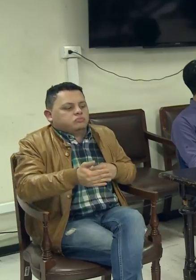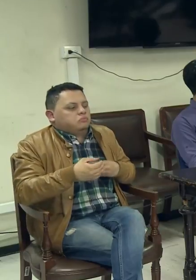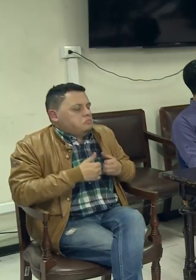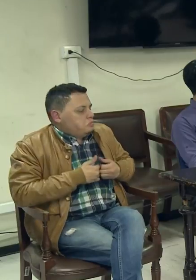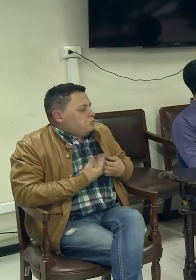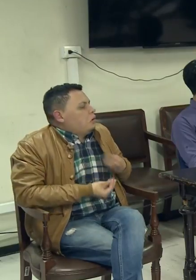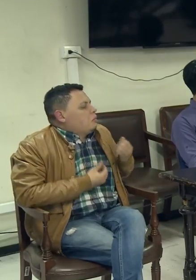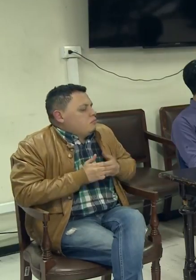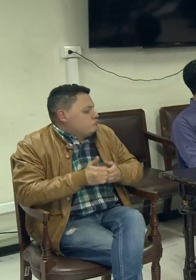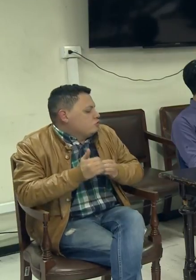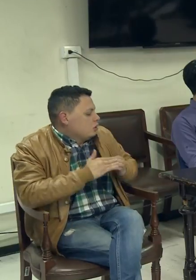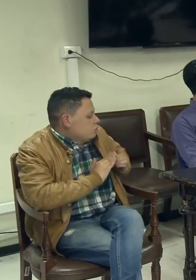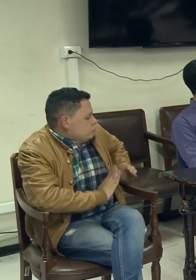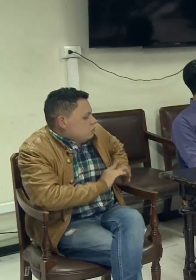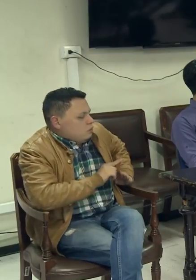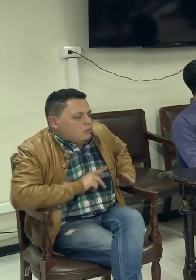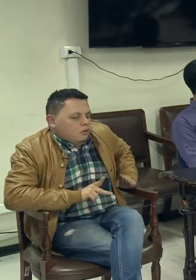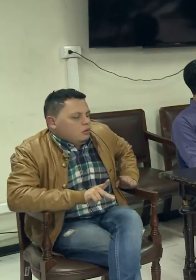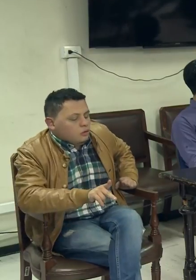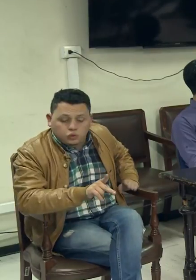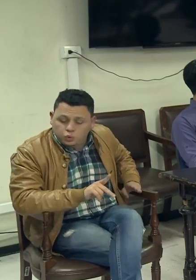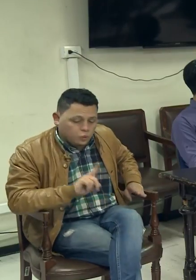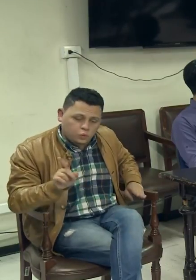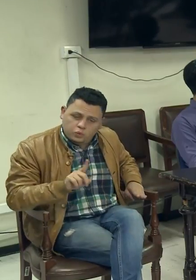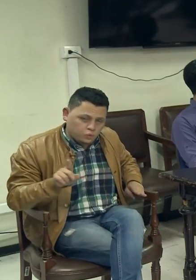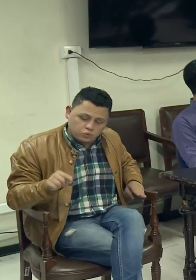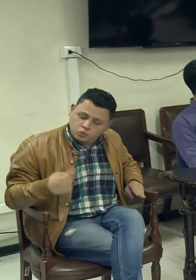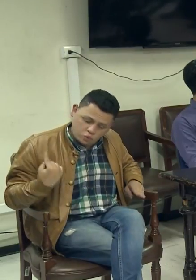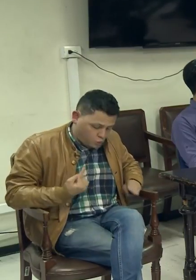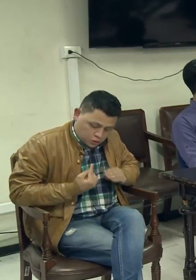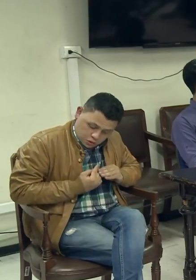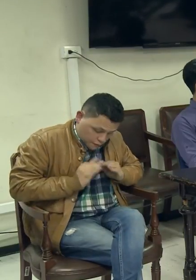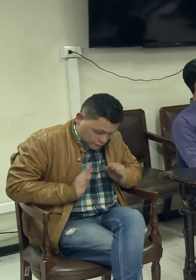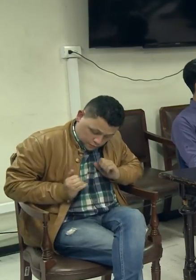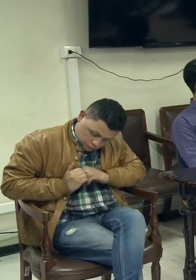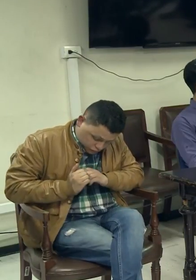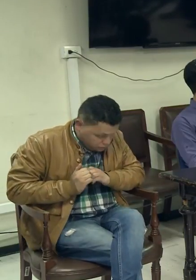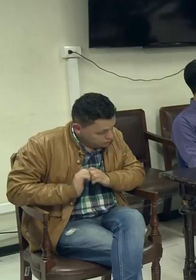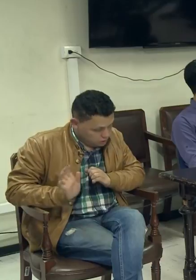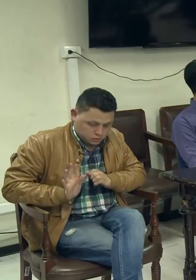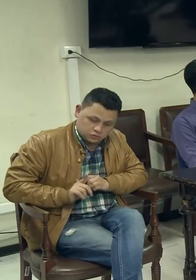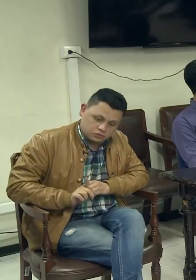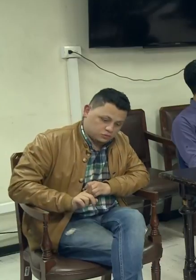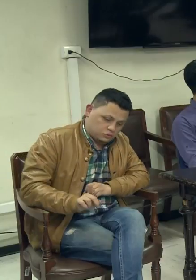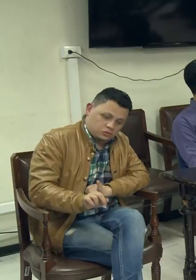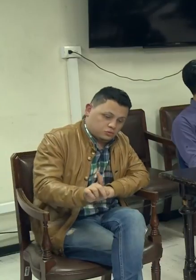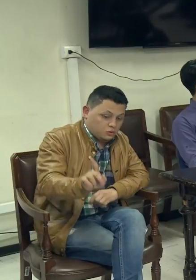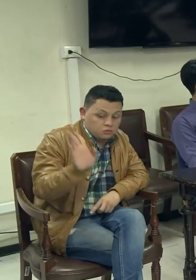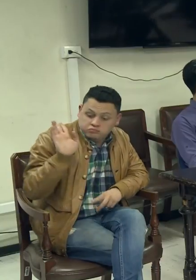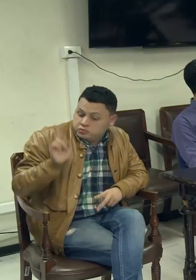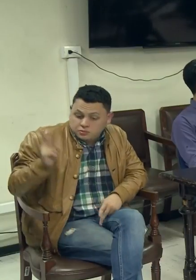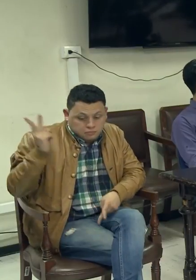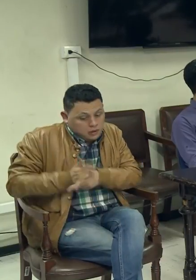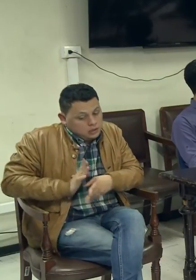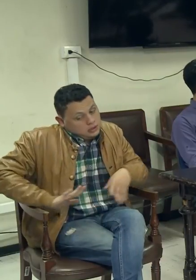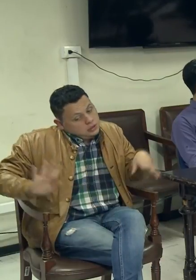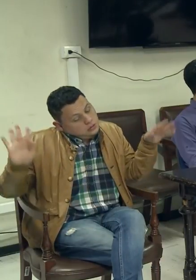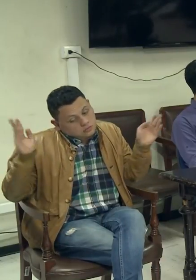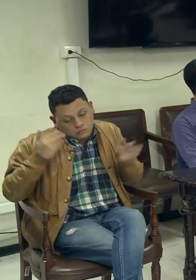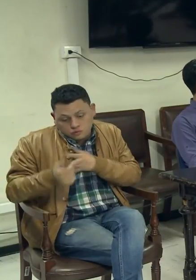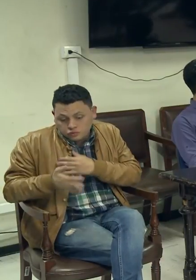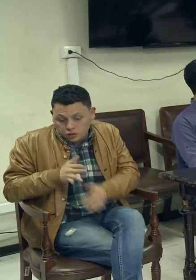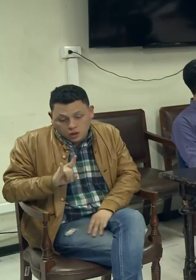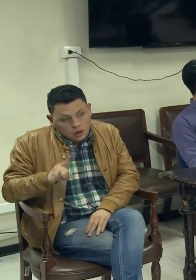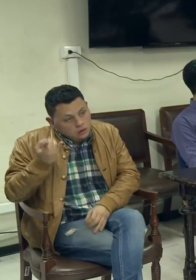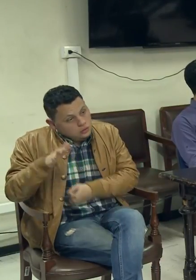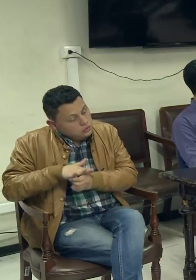juntos. No, pero a ellos deberías regresar solo a casa. O sea, te debes de poner en peligro para